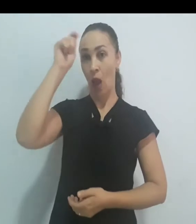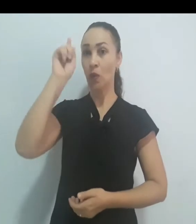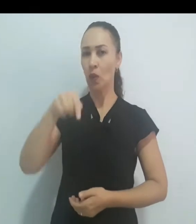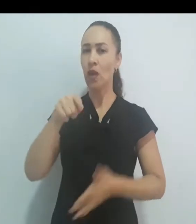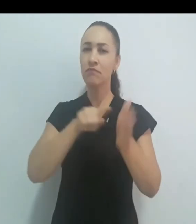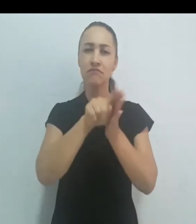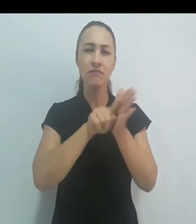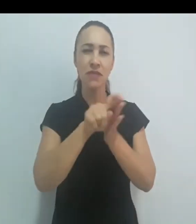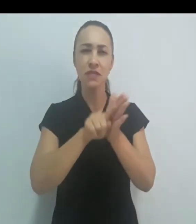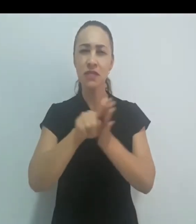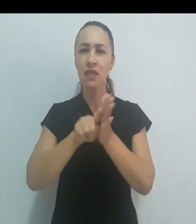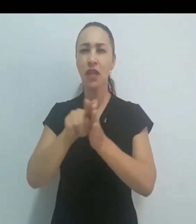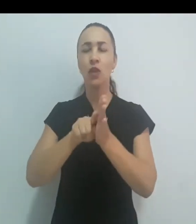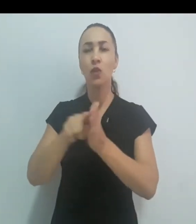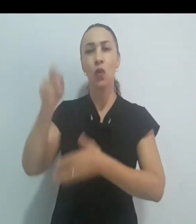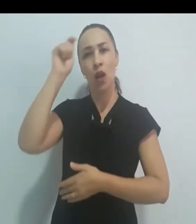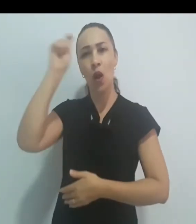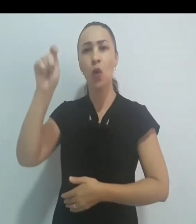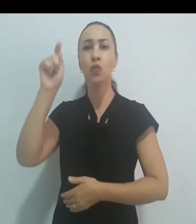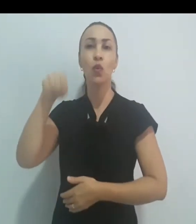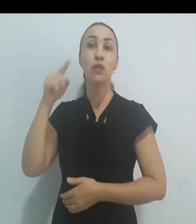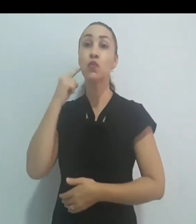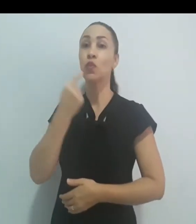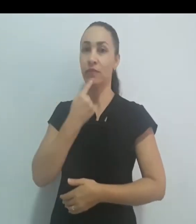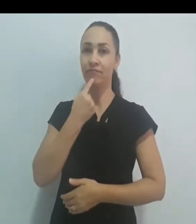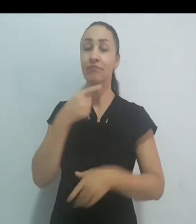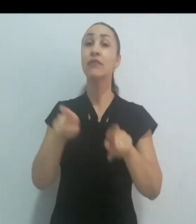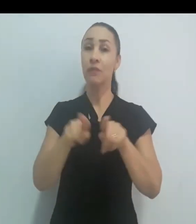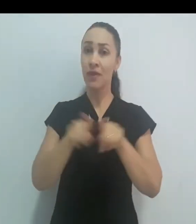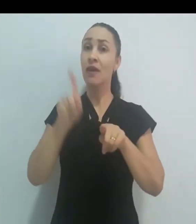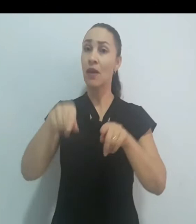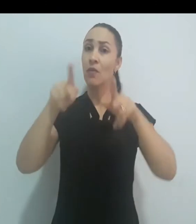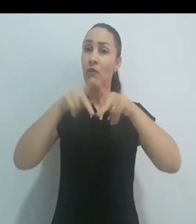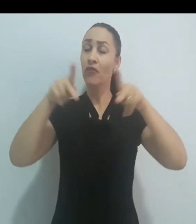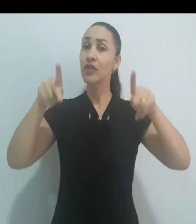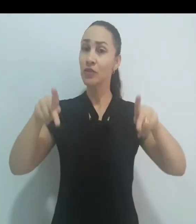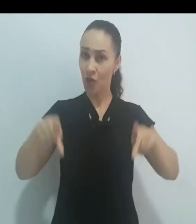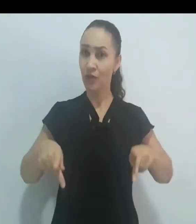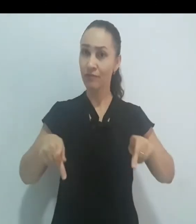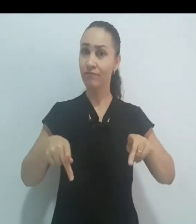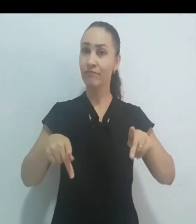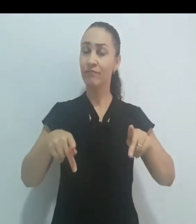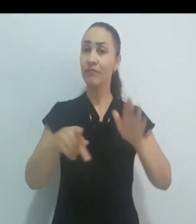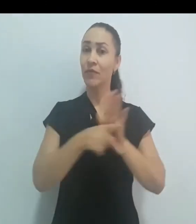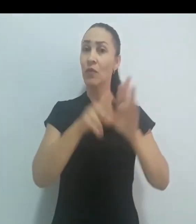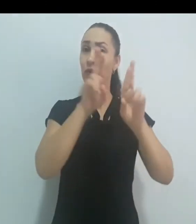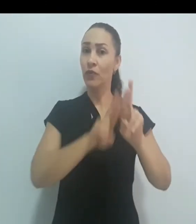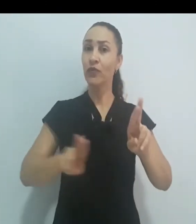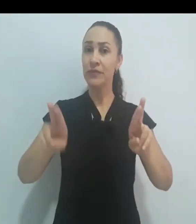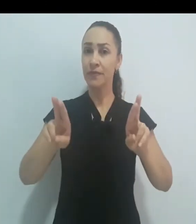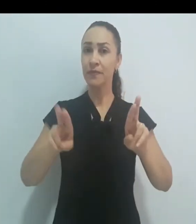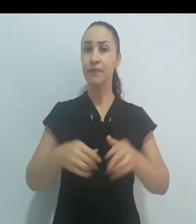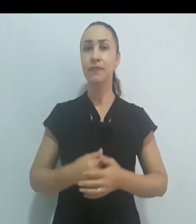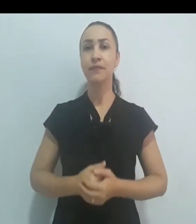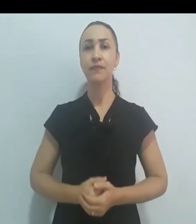Ela é pesquisadora, né, ela é surda, uma autora surda, e ela é professora também da Universidade Federal